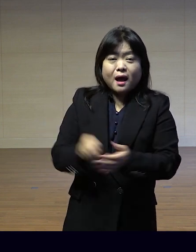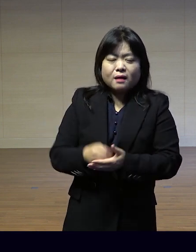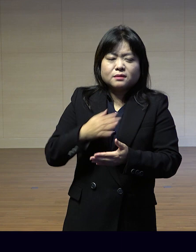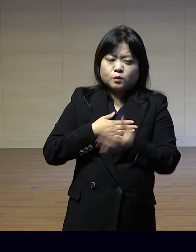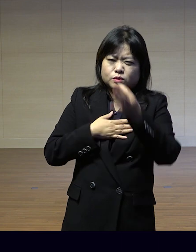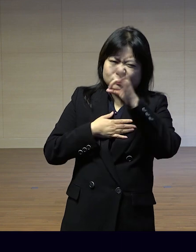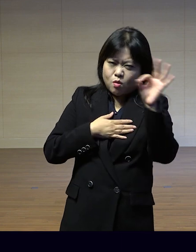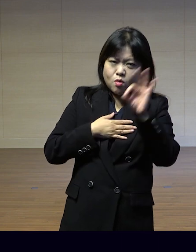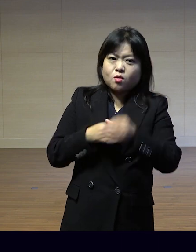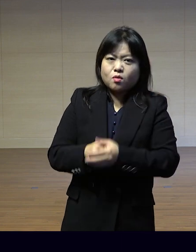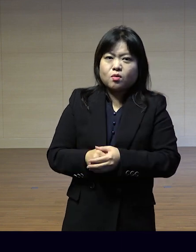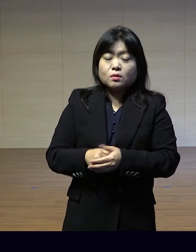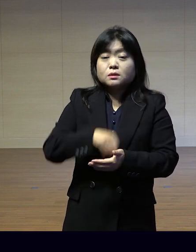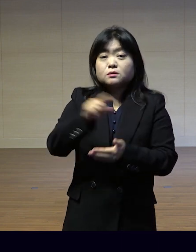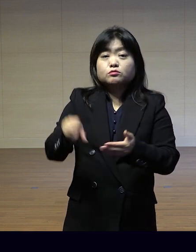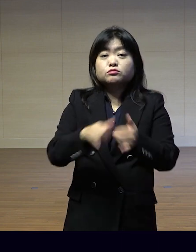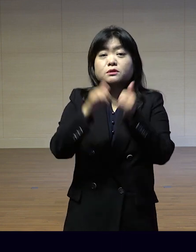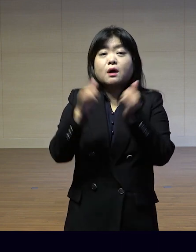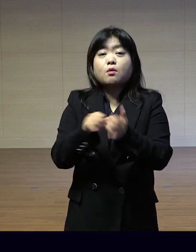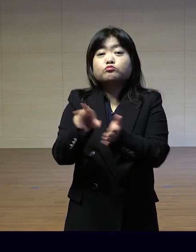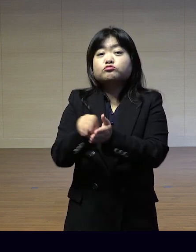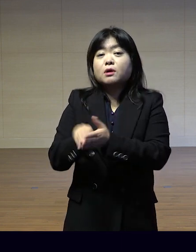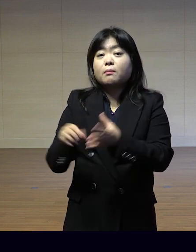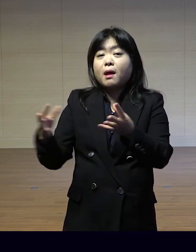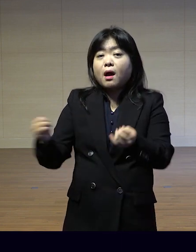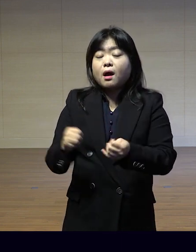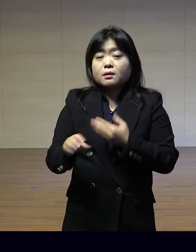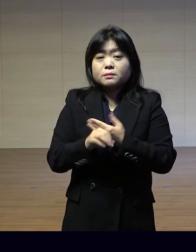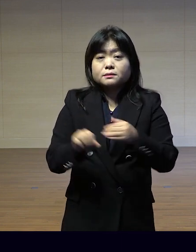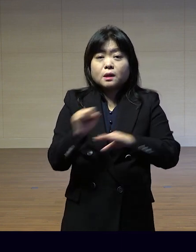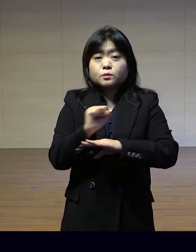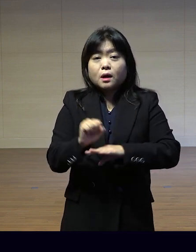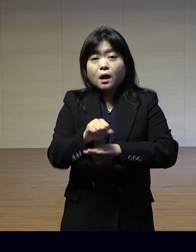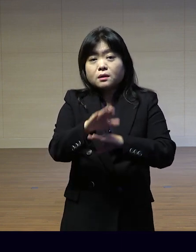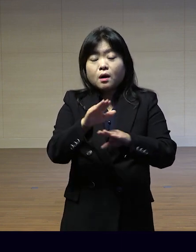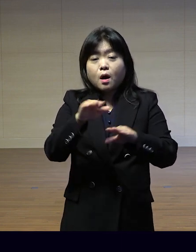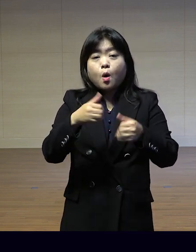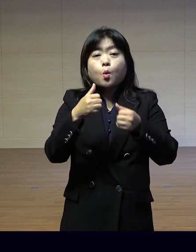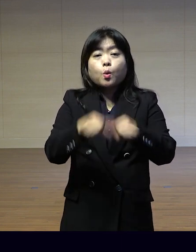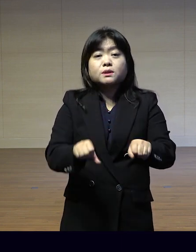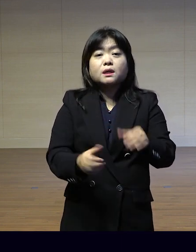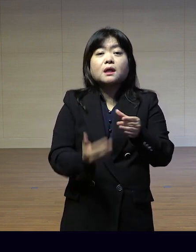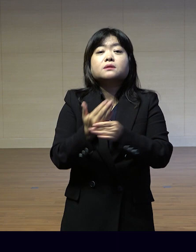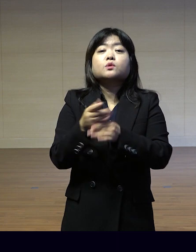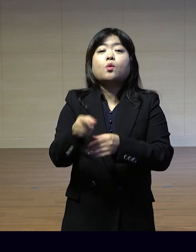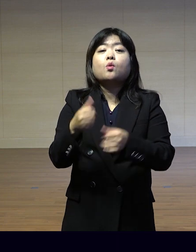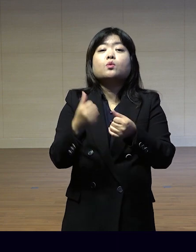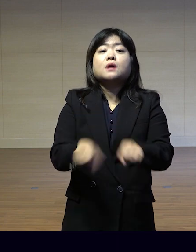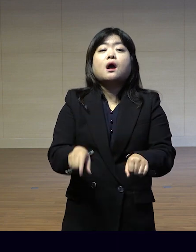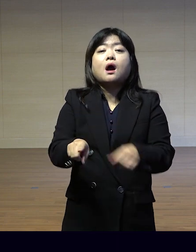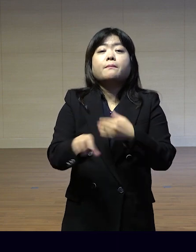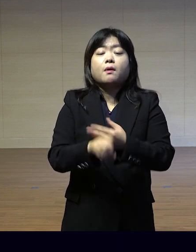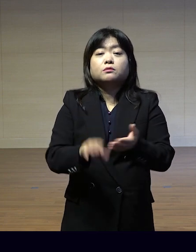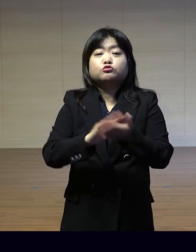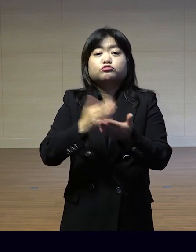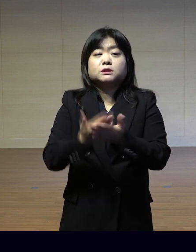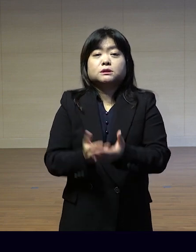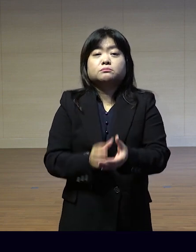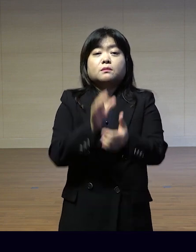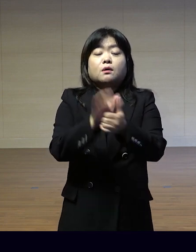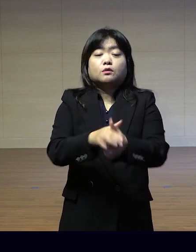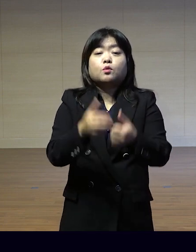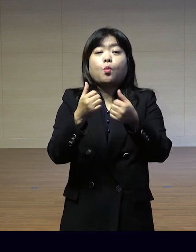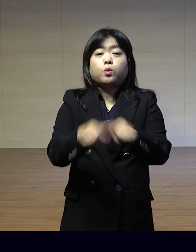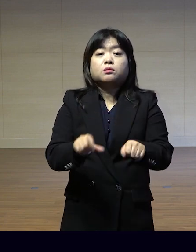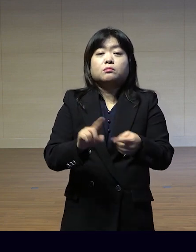인정을 한다. 그럼 누가 그럼 예를 들면 자동차가 그럼 고장이 났다 그러면은 카센터에 맡겨가지고 고장난